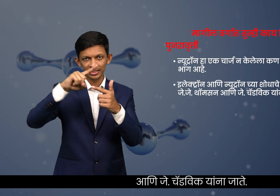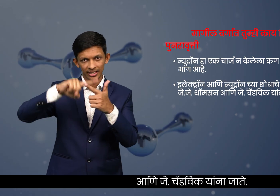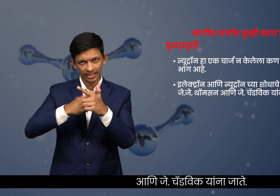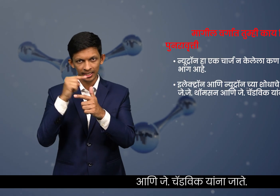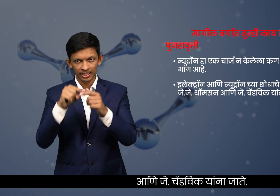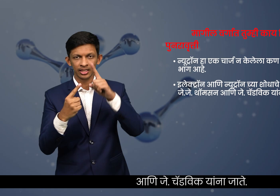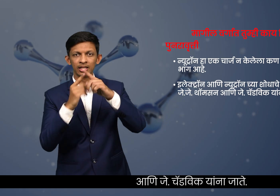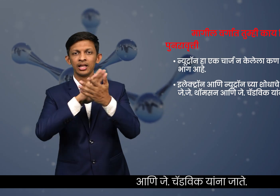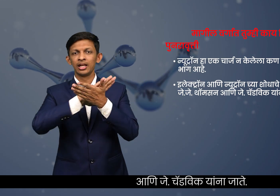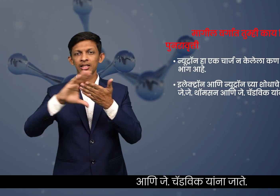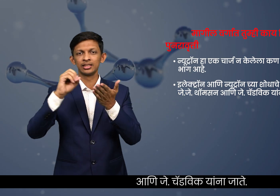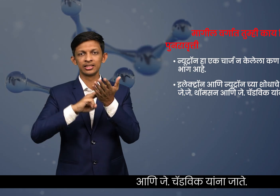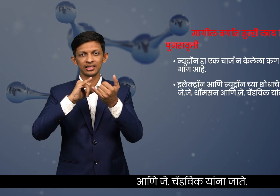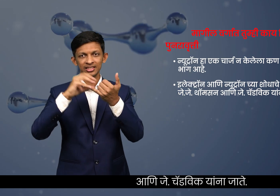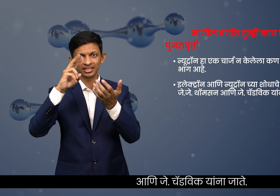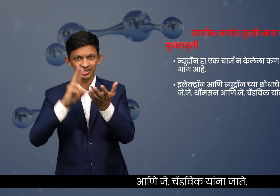आणि जे. चॅडविक यांना जातो.